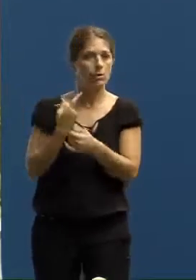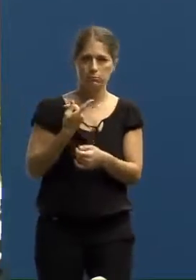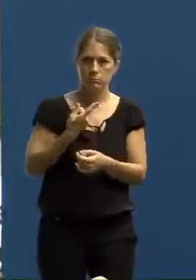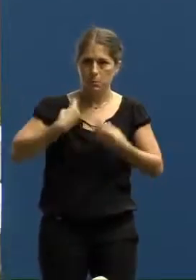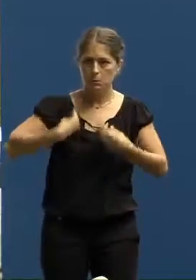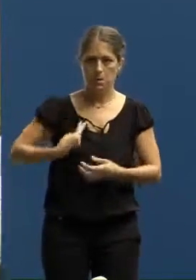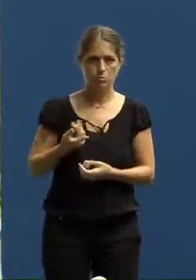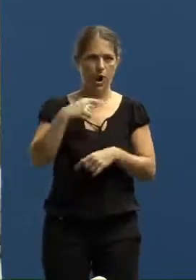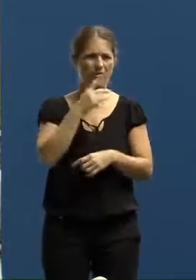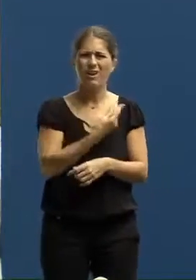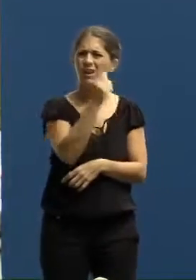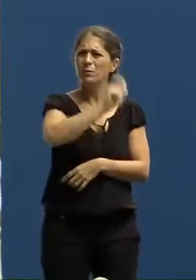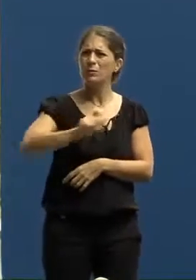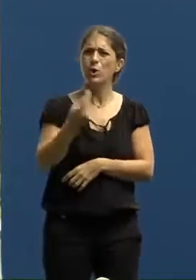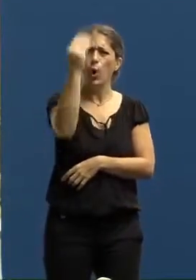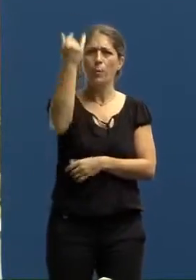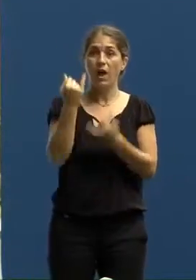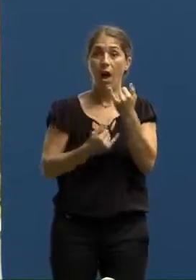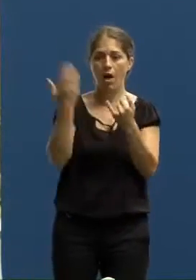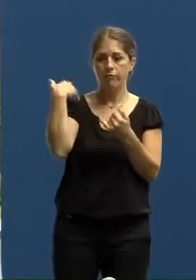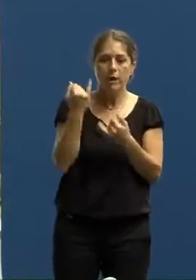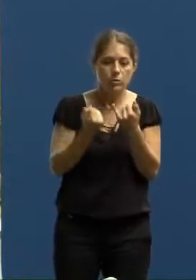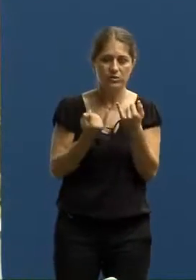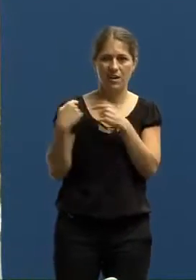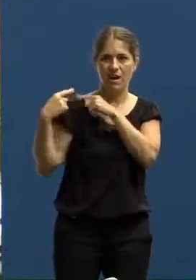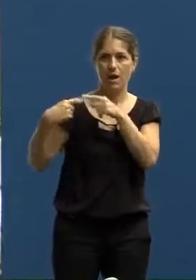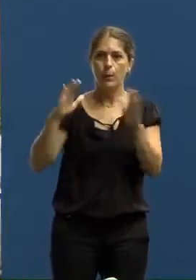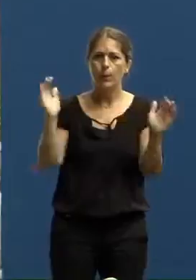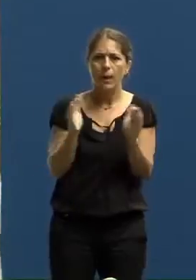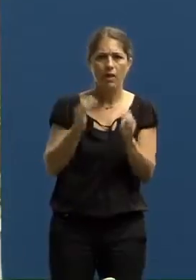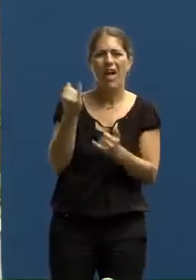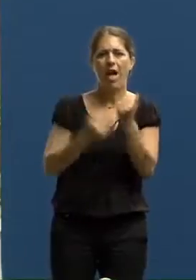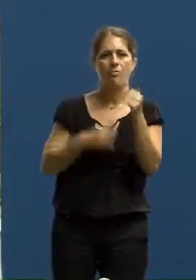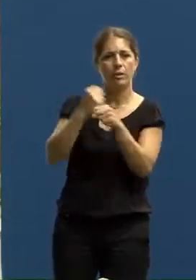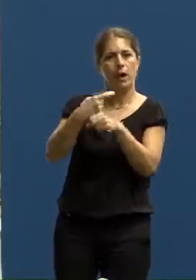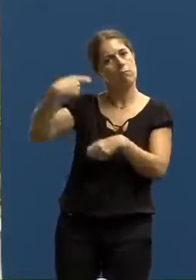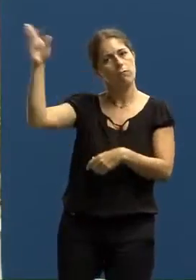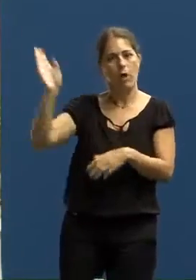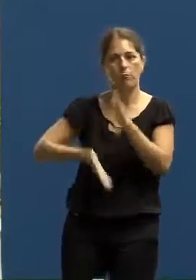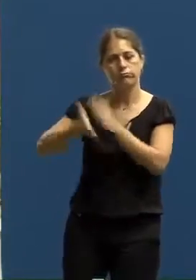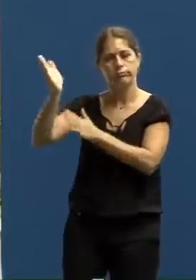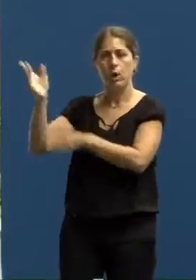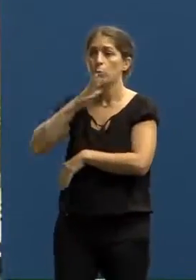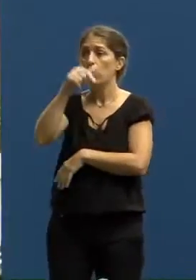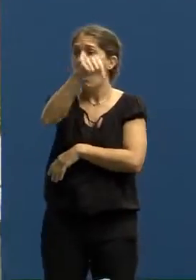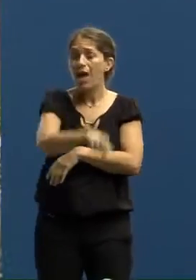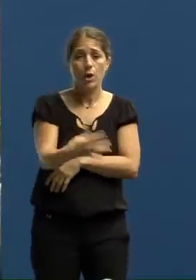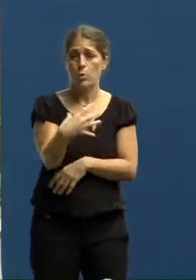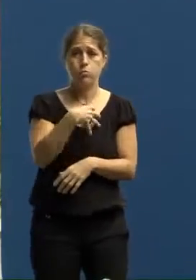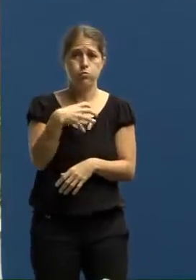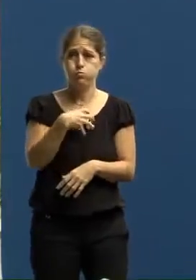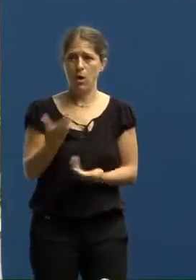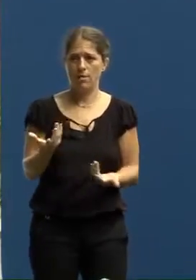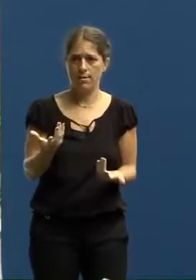literalmente, mandando a nosa mocidade, a xeración máis pequena da súa historia, a traballar fora, a buscar a vida fora, porque aquí non eran quen de